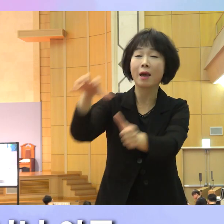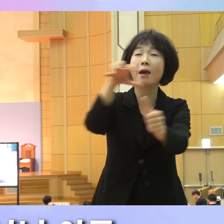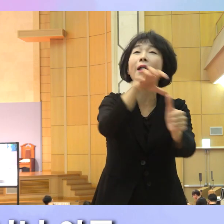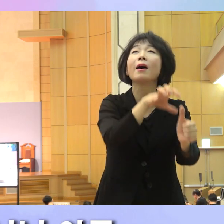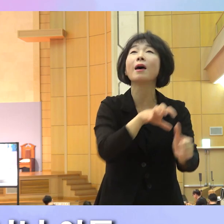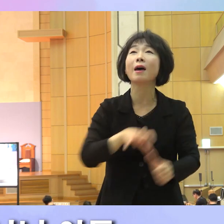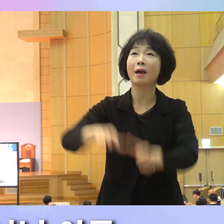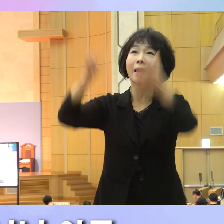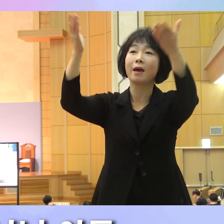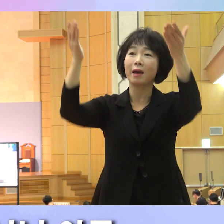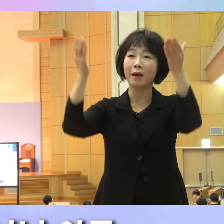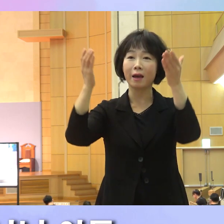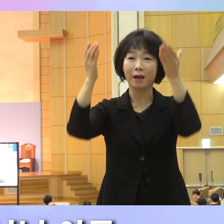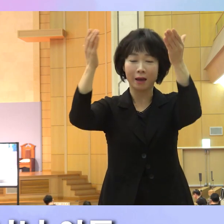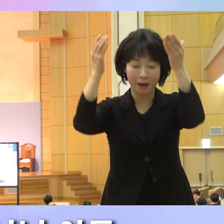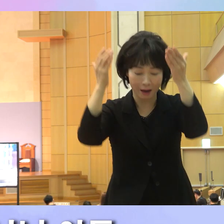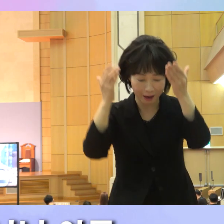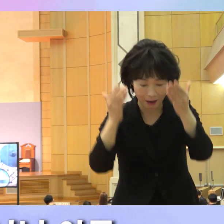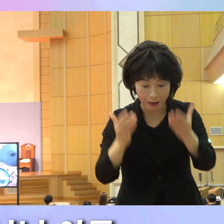지켜주시네.